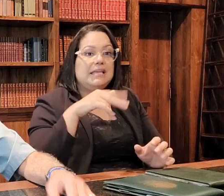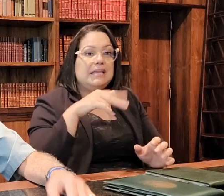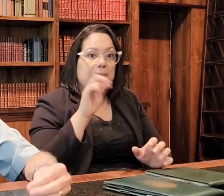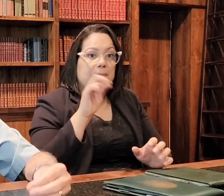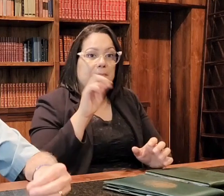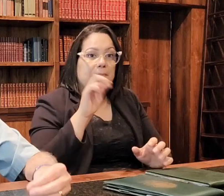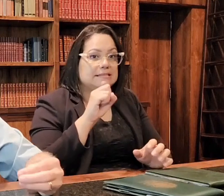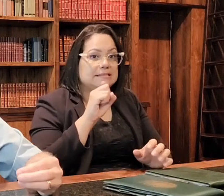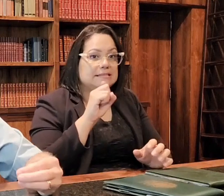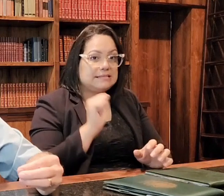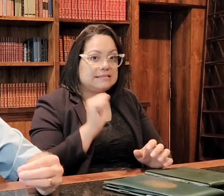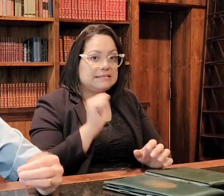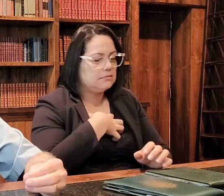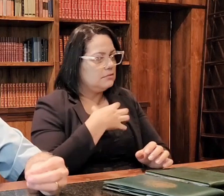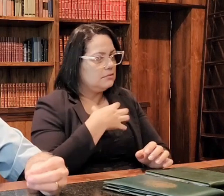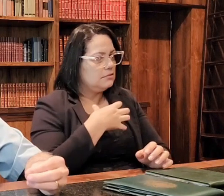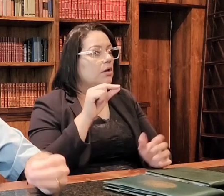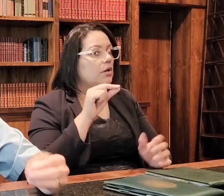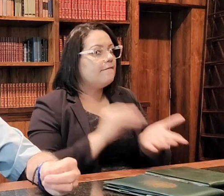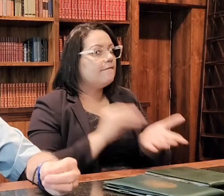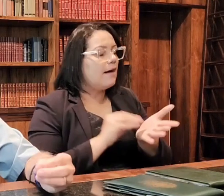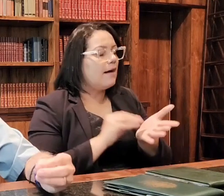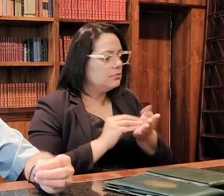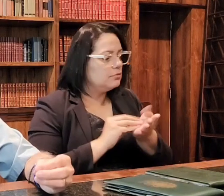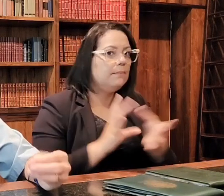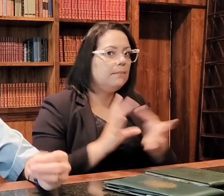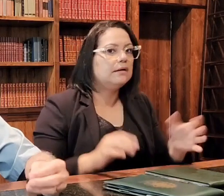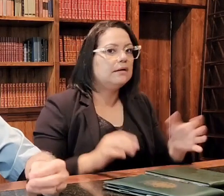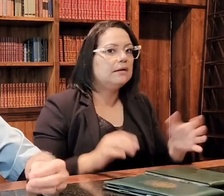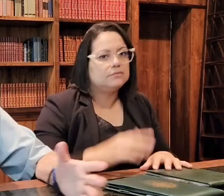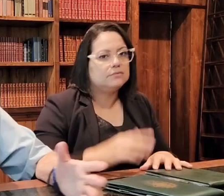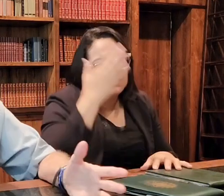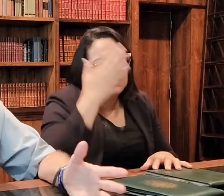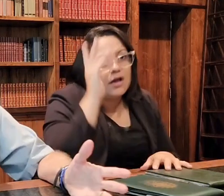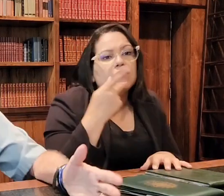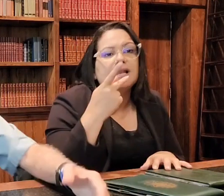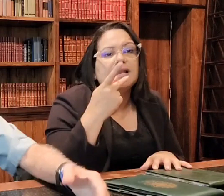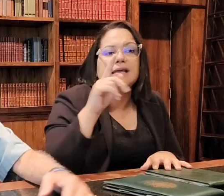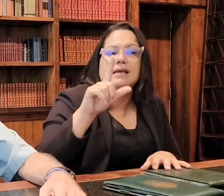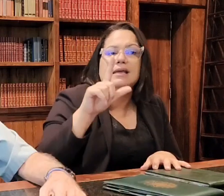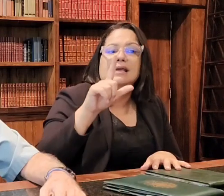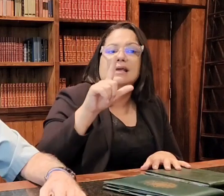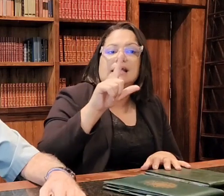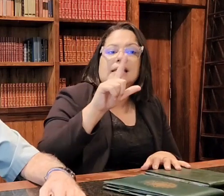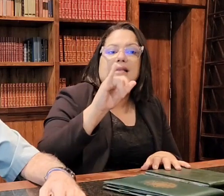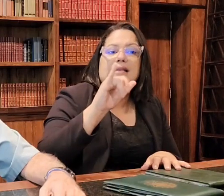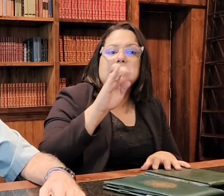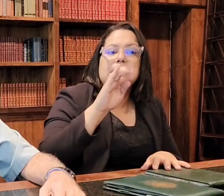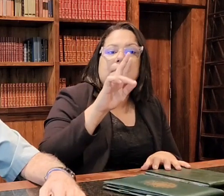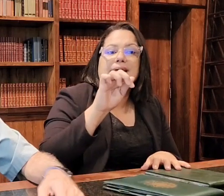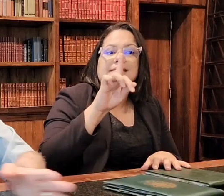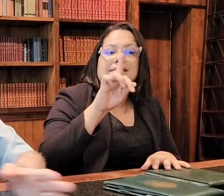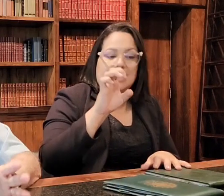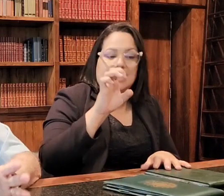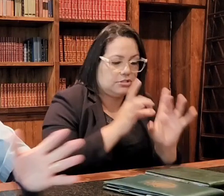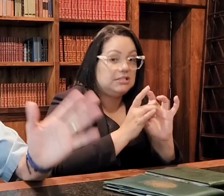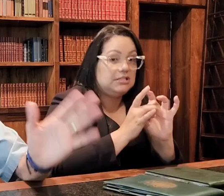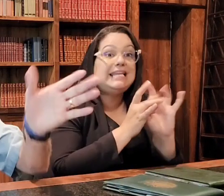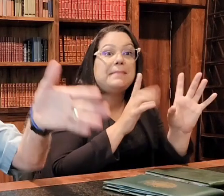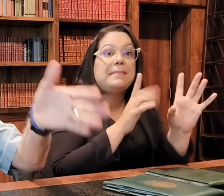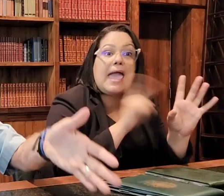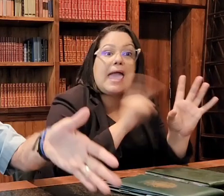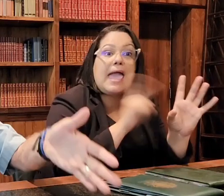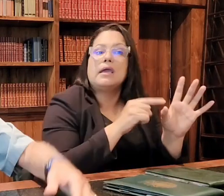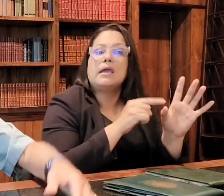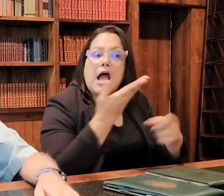A liberdade, como nós sabemos, é o oxigênio da democracia. O quadro que estamos